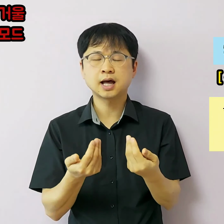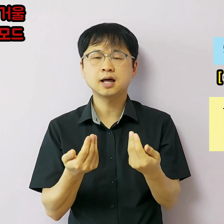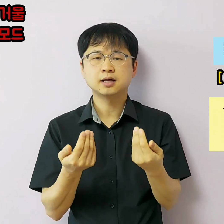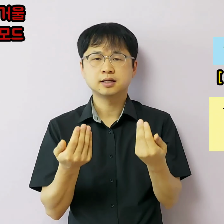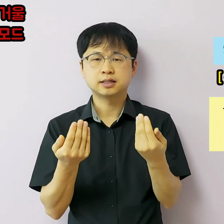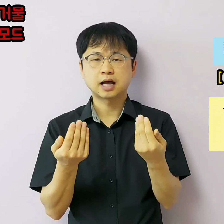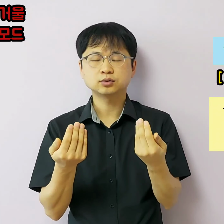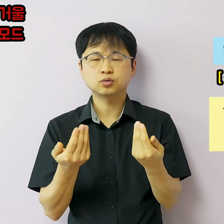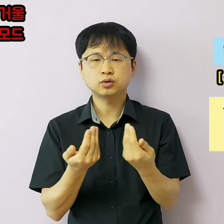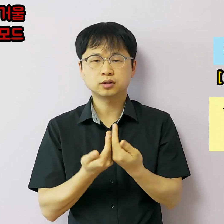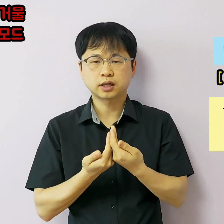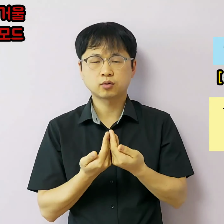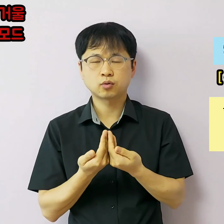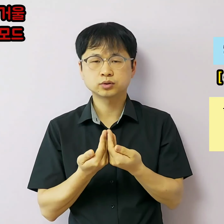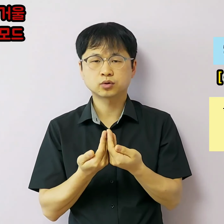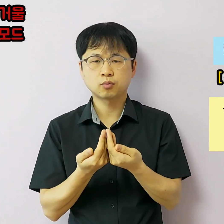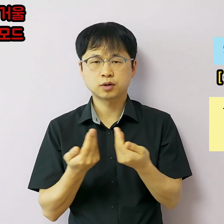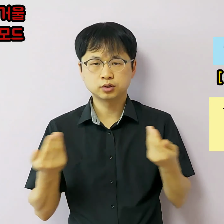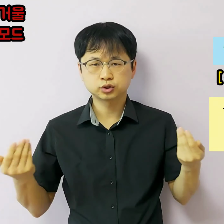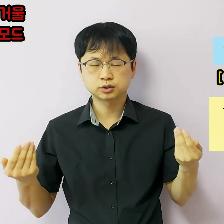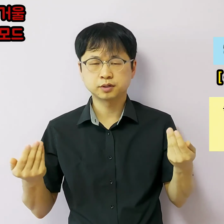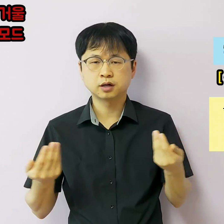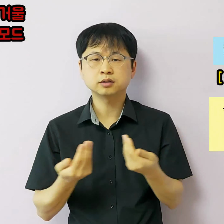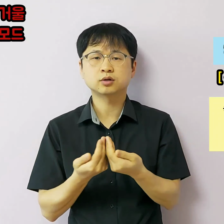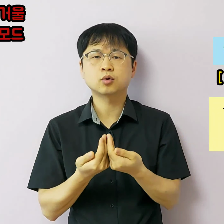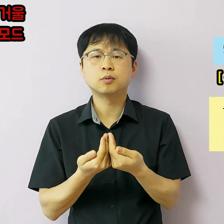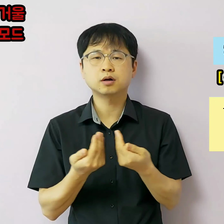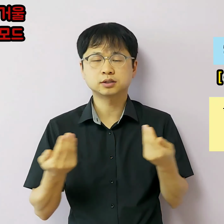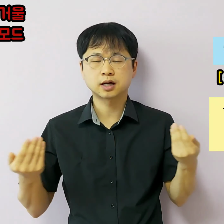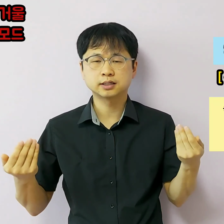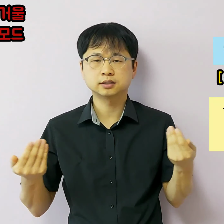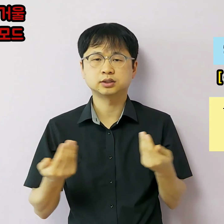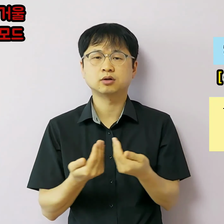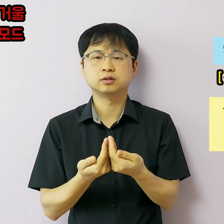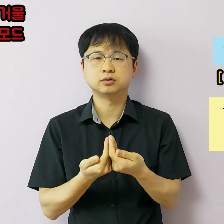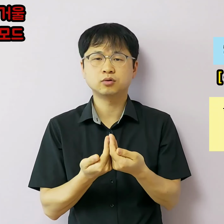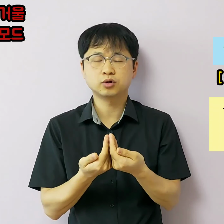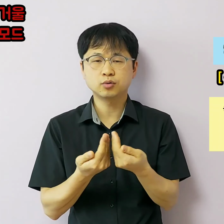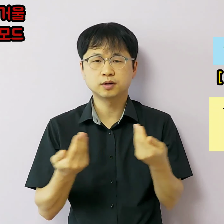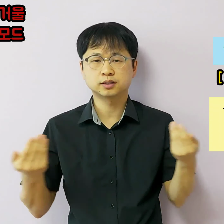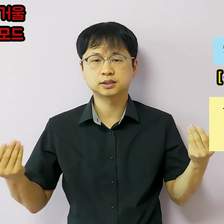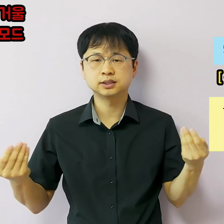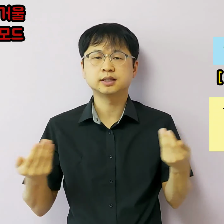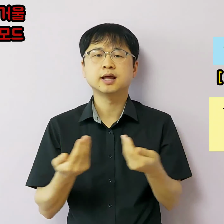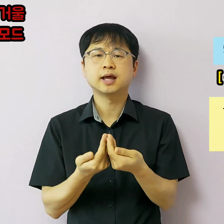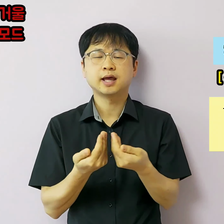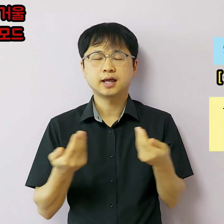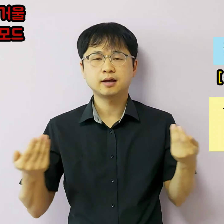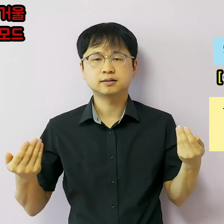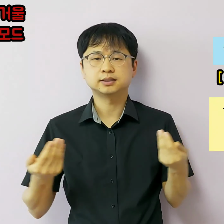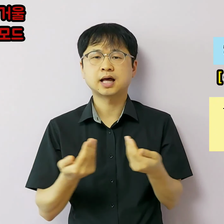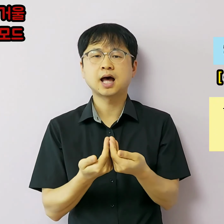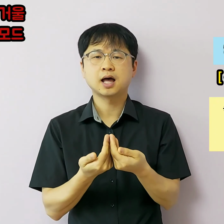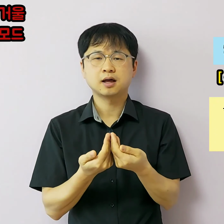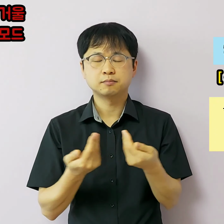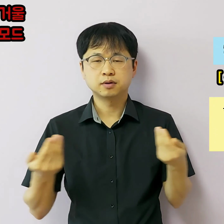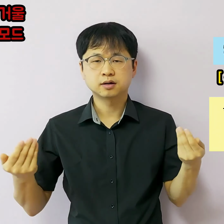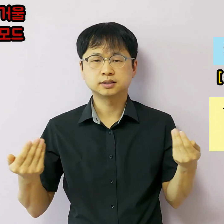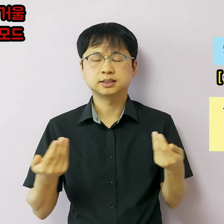헤어지다, 양손등을 대고 서로 벌려주시면 서로 멀어져 가는 거죠. 등 돌리고 멀어지는, 헤어지다,